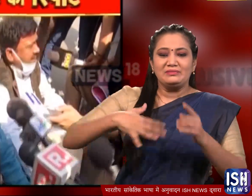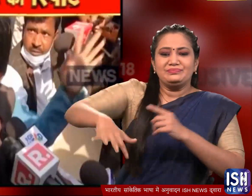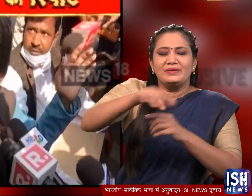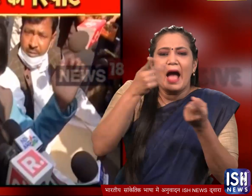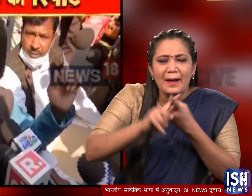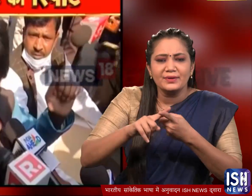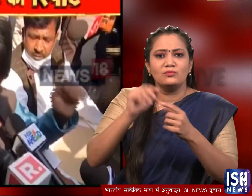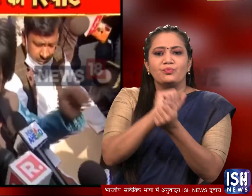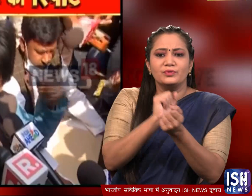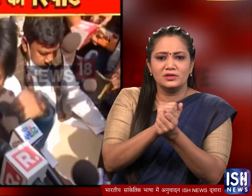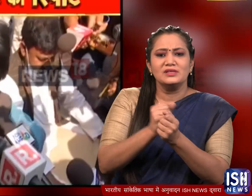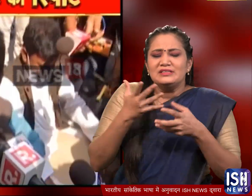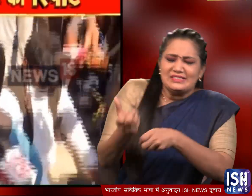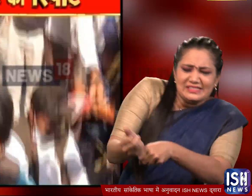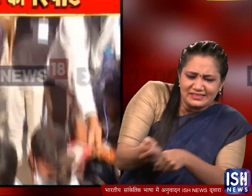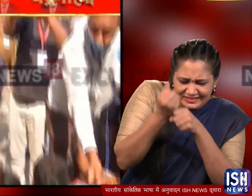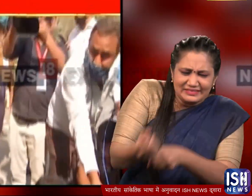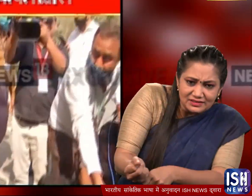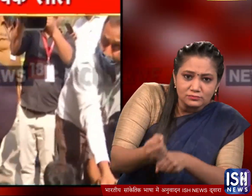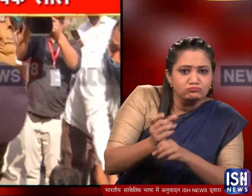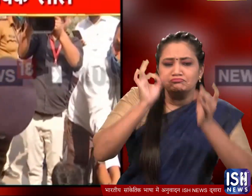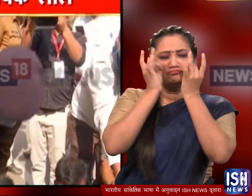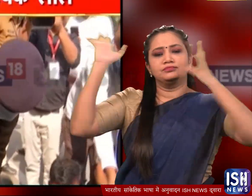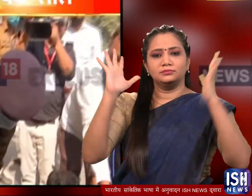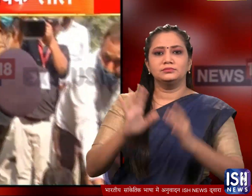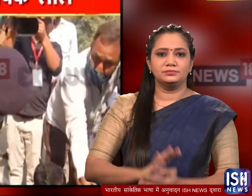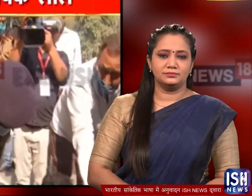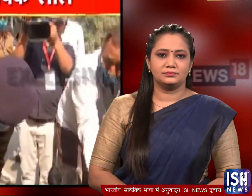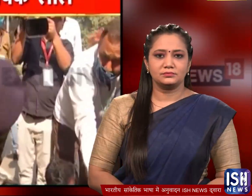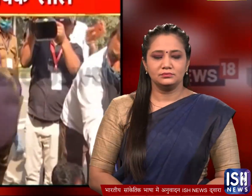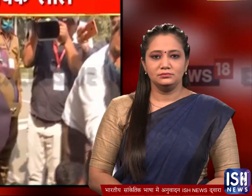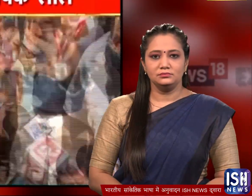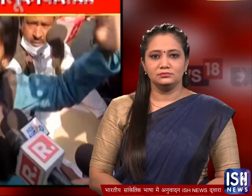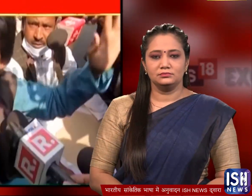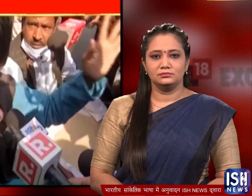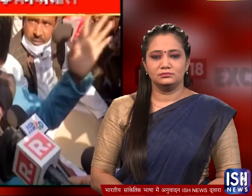इस बीच वहां मौजूद एक पुलिस अधिकारी ने उन्हें उठाने की कोशिश की, जिस पर वो भड़क गए।